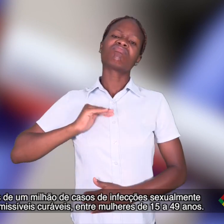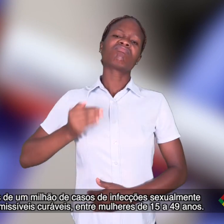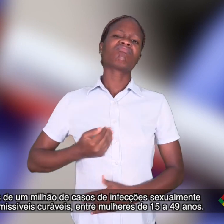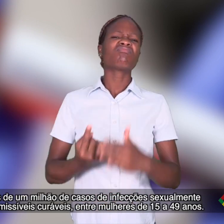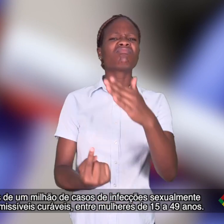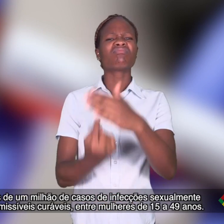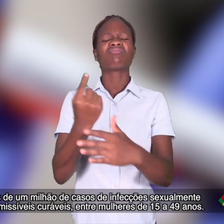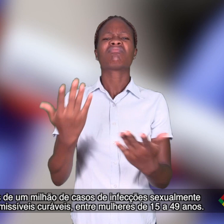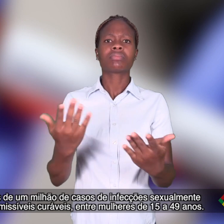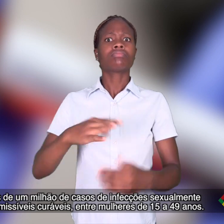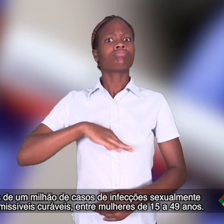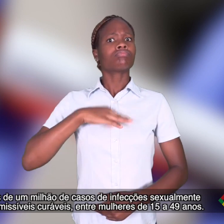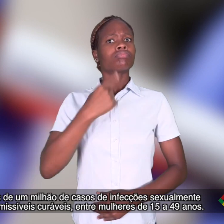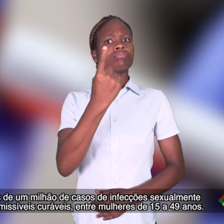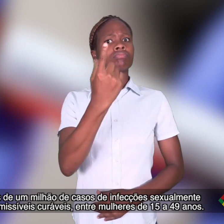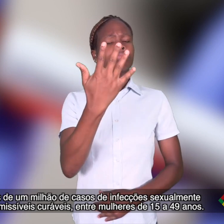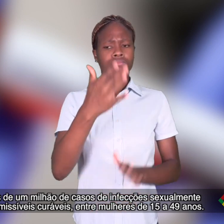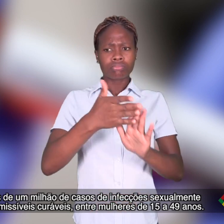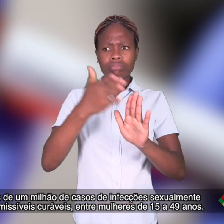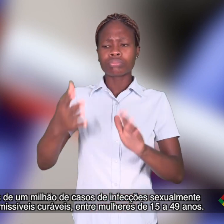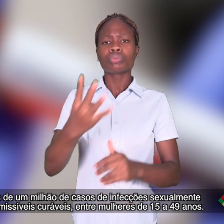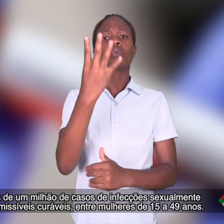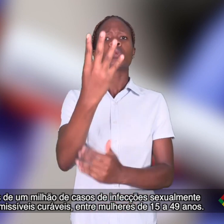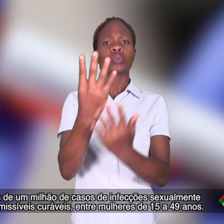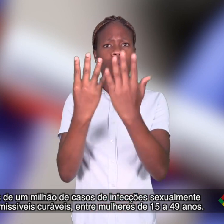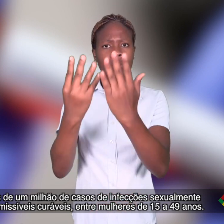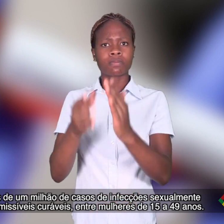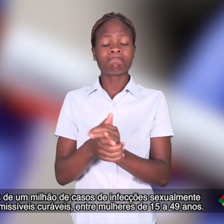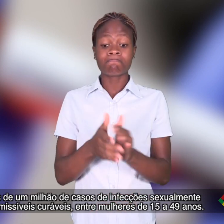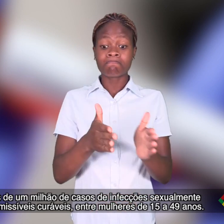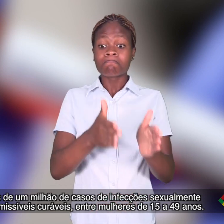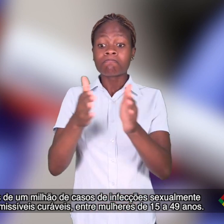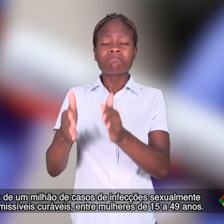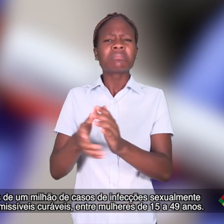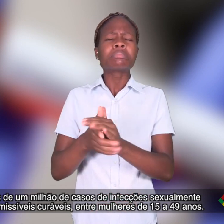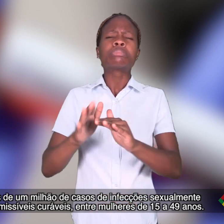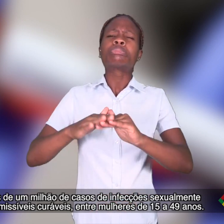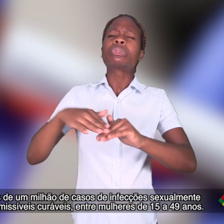sexualmente transmissíveis curáveis entre mulheres de 15 a 49 anos.